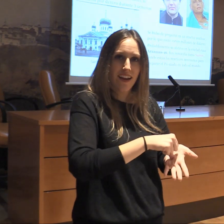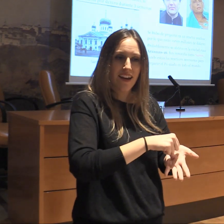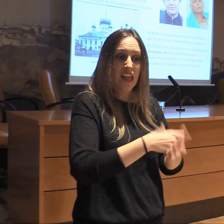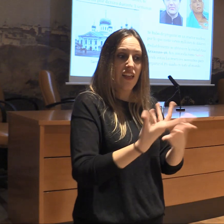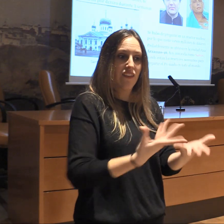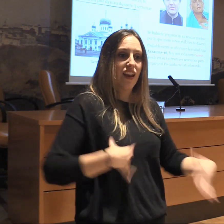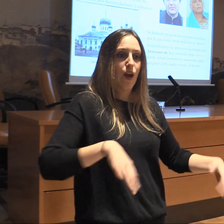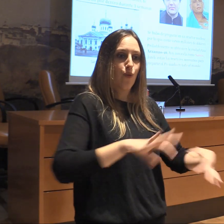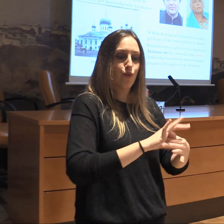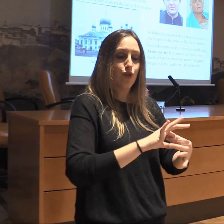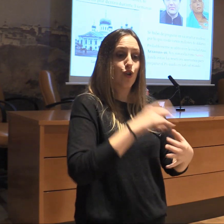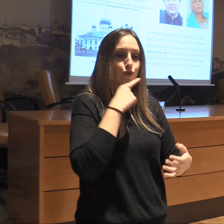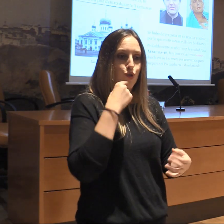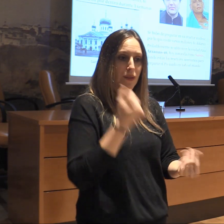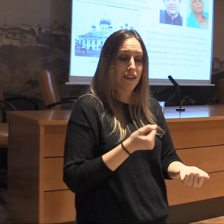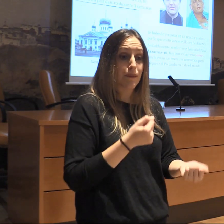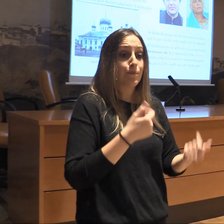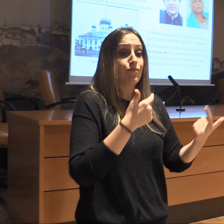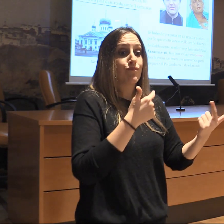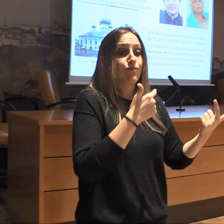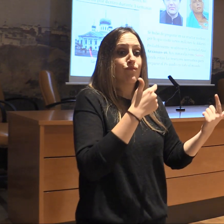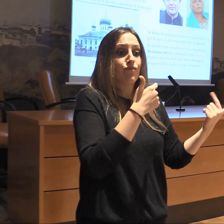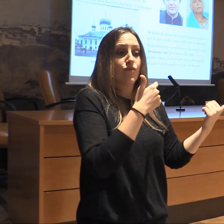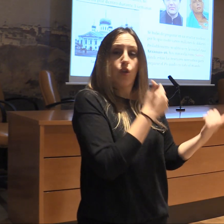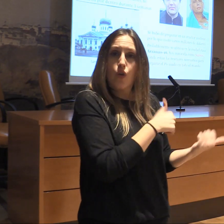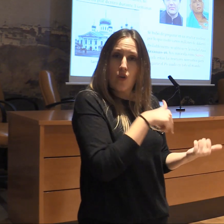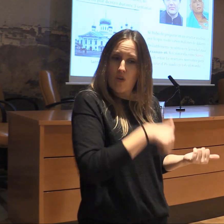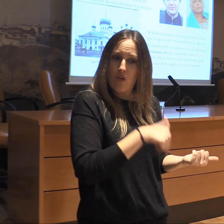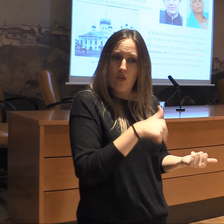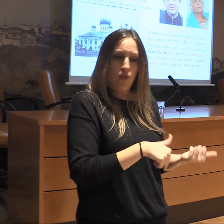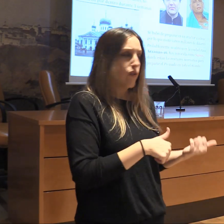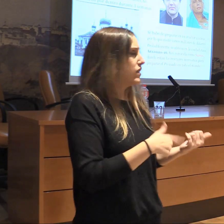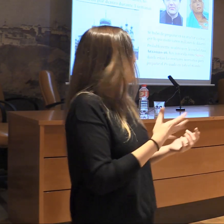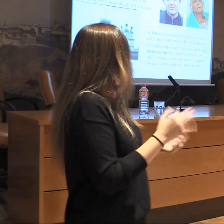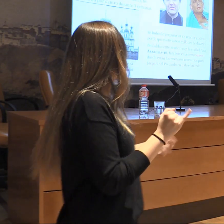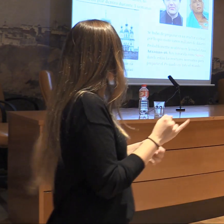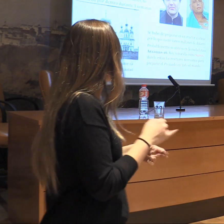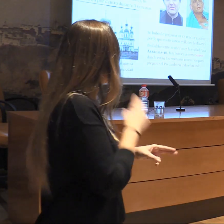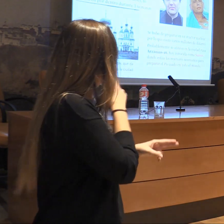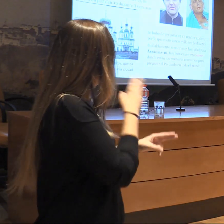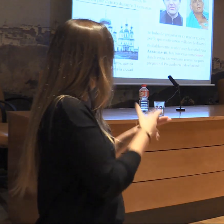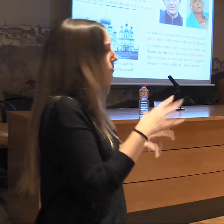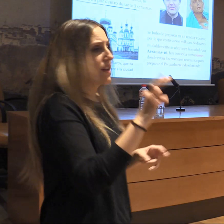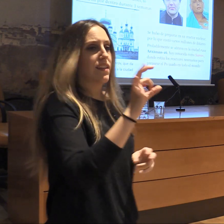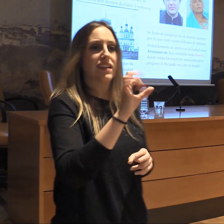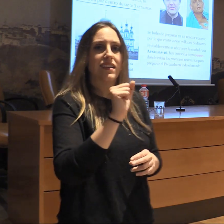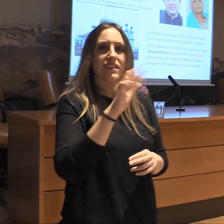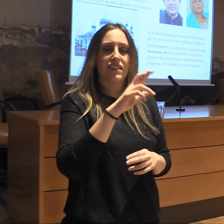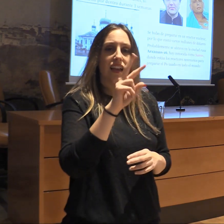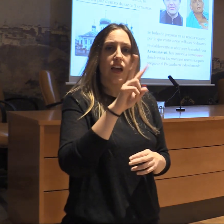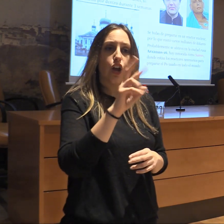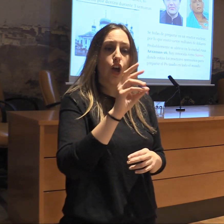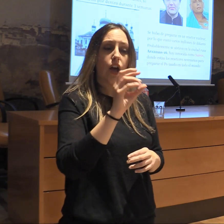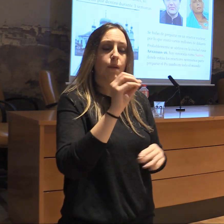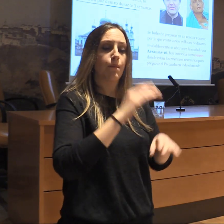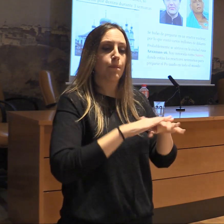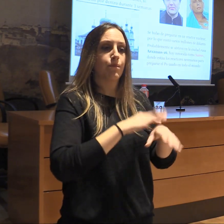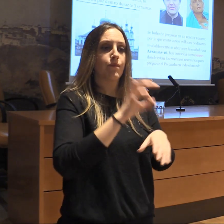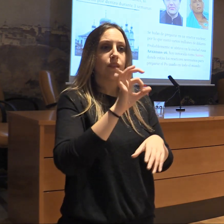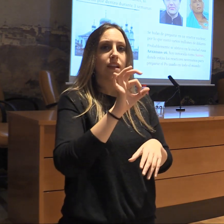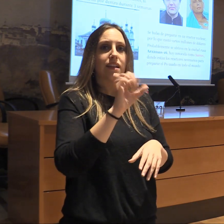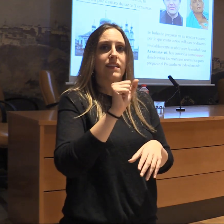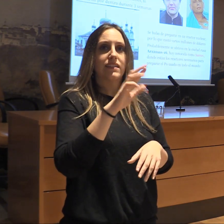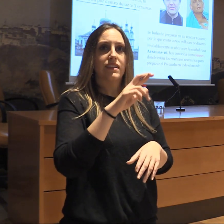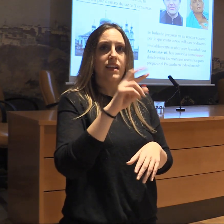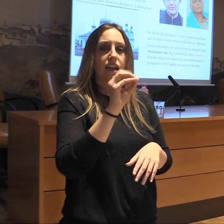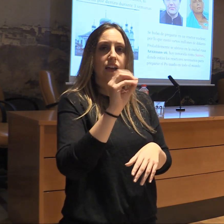Unión Soviética. Hoy día ha tomado el nombre de Sarov por el santuario que hay cercano. Bueno, yo